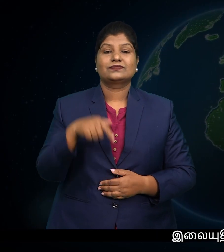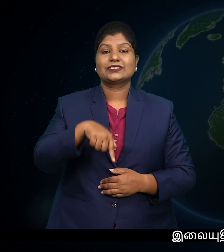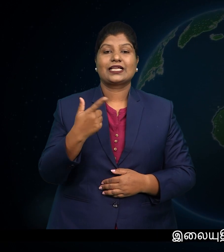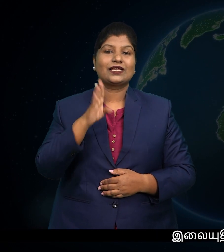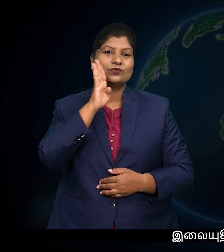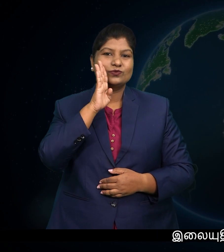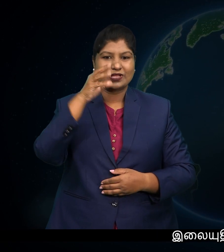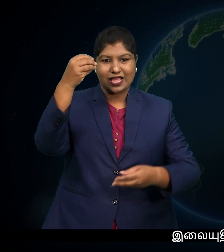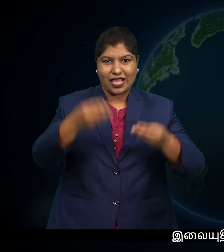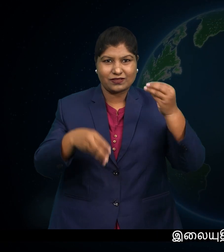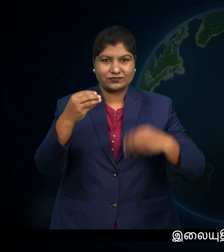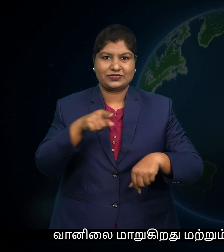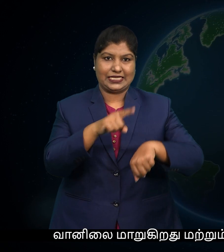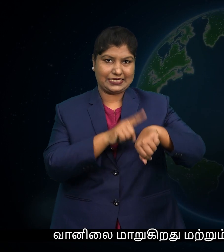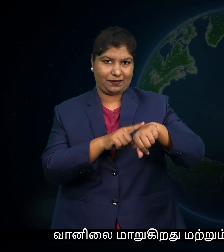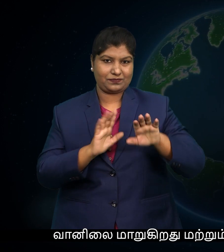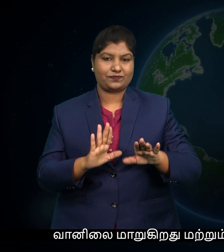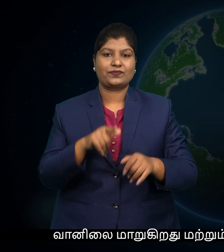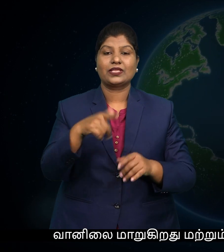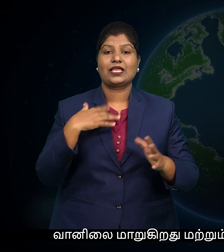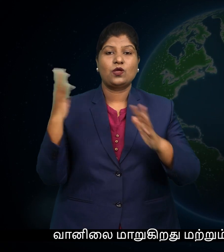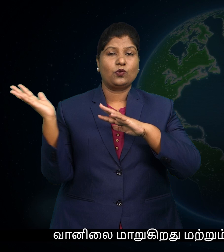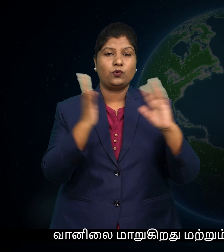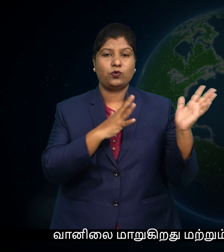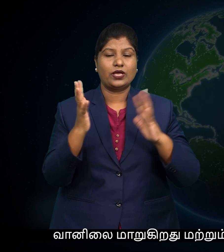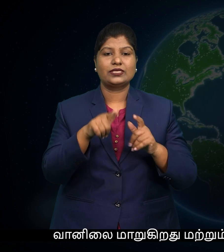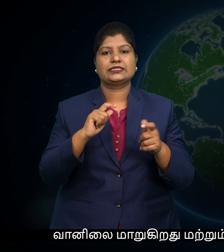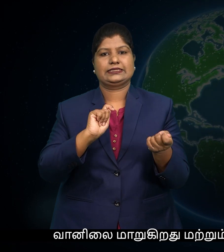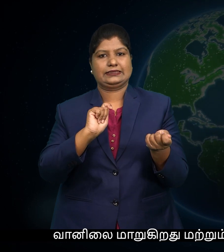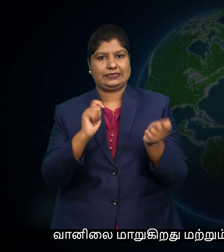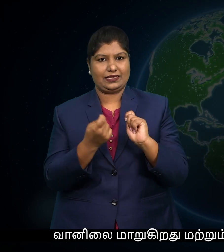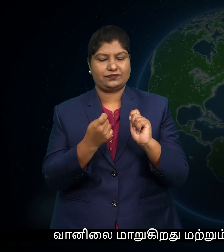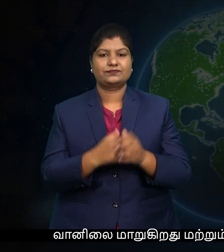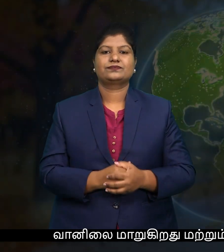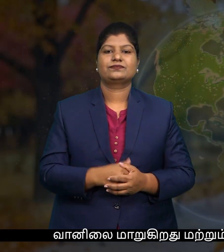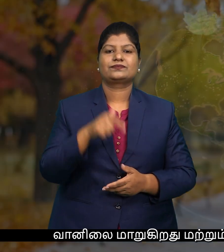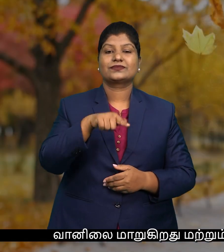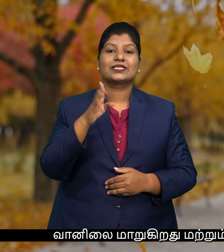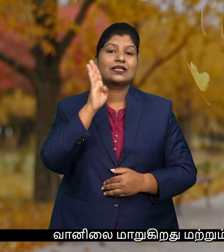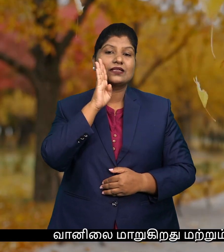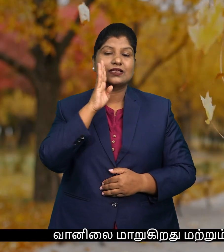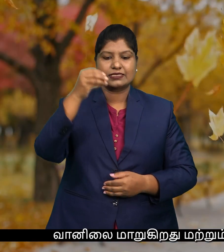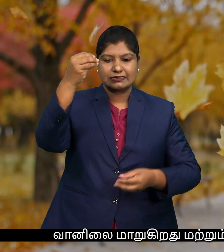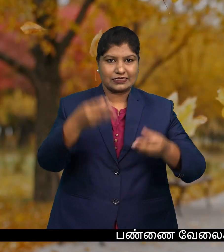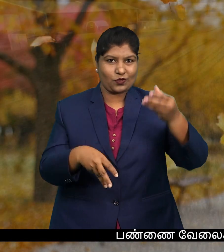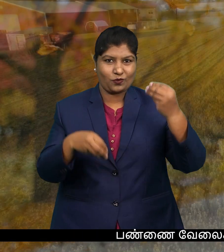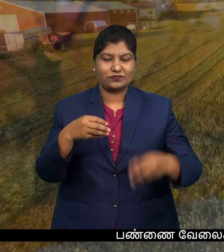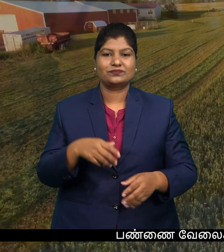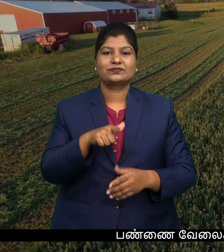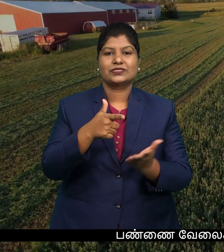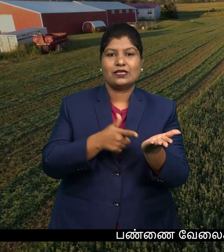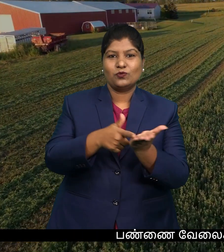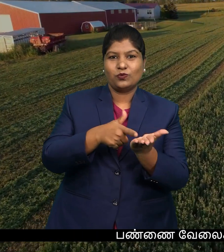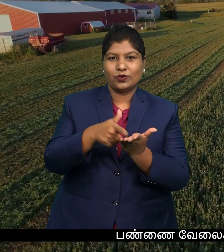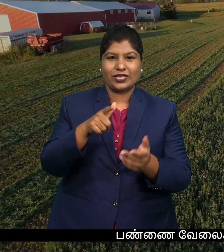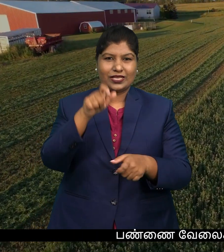இலையுதிர் காலத்தில் வானிலை மாறுகிறது மற்றும் இலைகள் வீழ்ச்சியடைகின்றன. பண்ணை